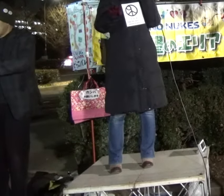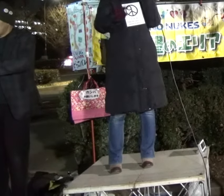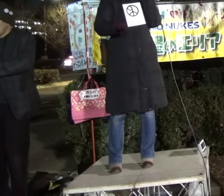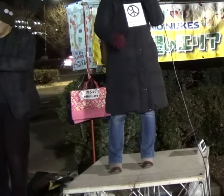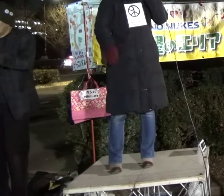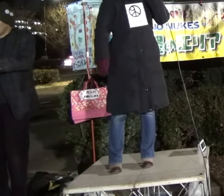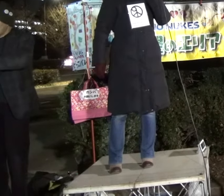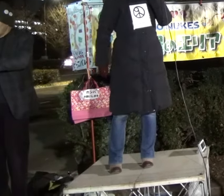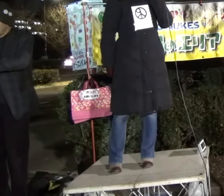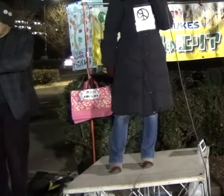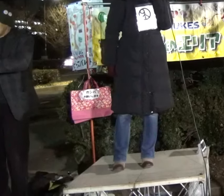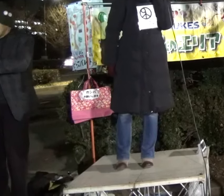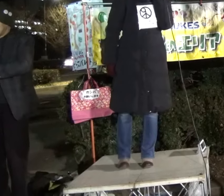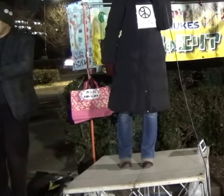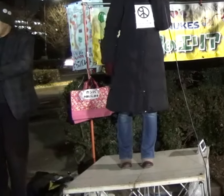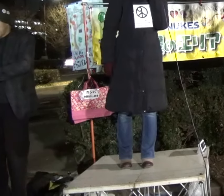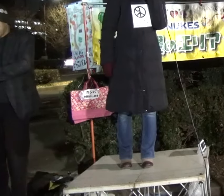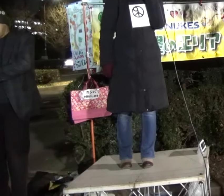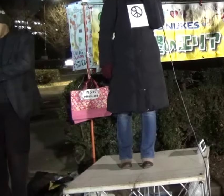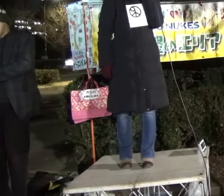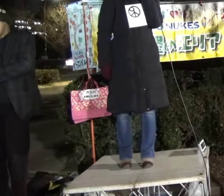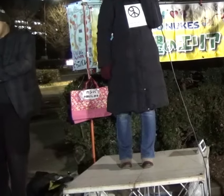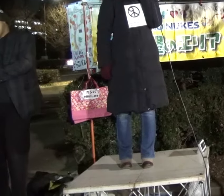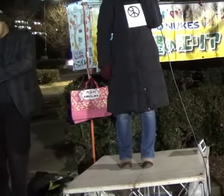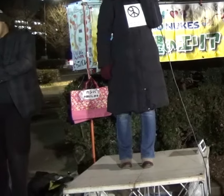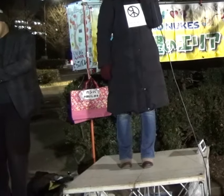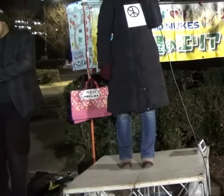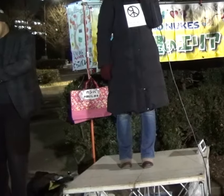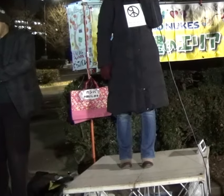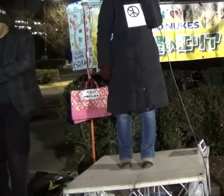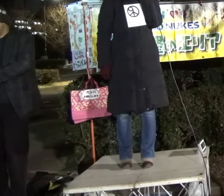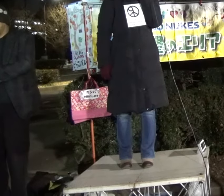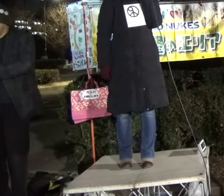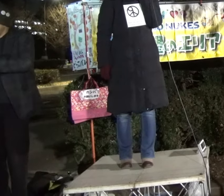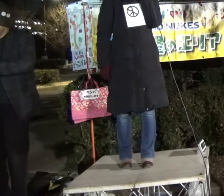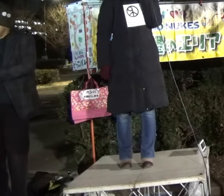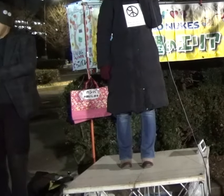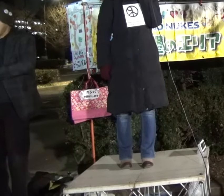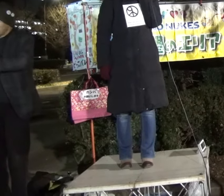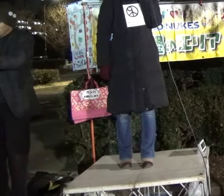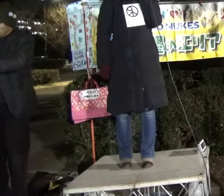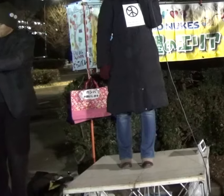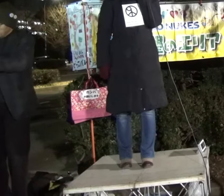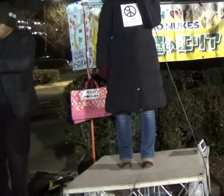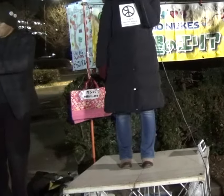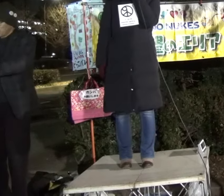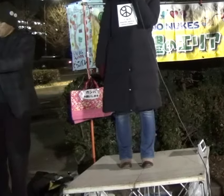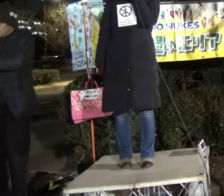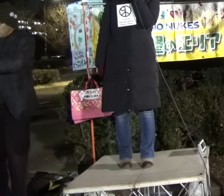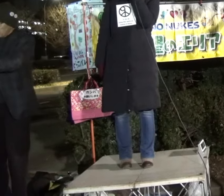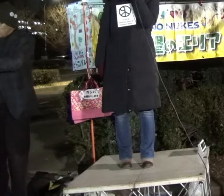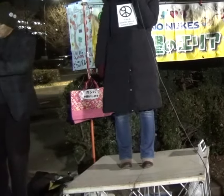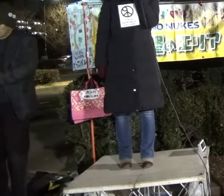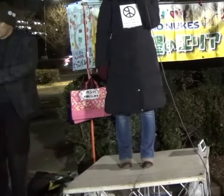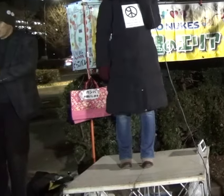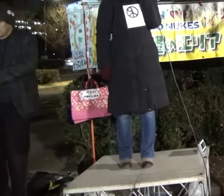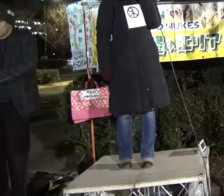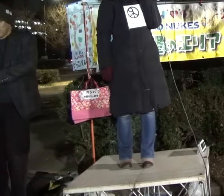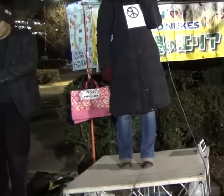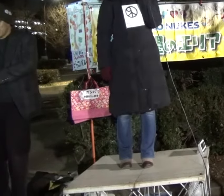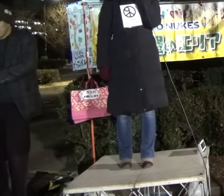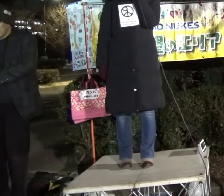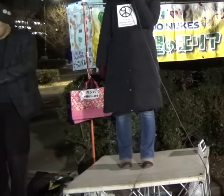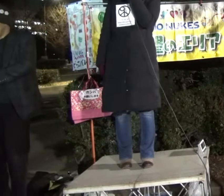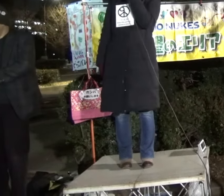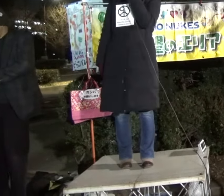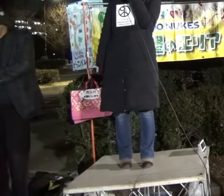政権を許さないっていうね。 でもね、考えようによっちゃあれですよ、夏前までに安倍政権がなくなればいいんだから、 こともそうですよね、 だ